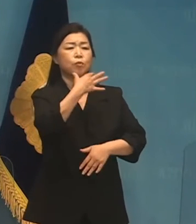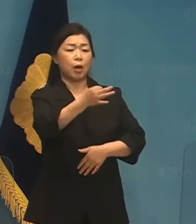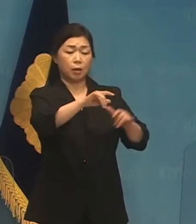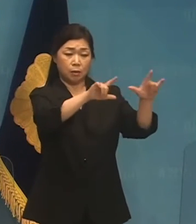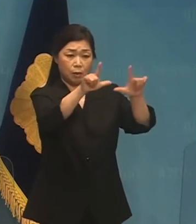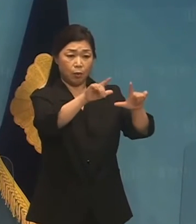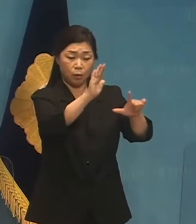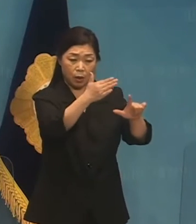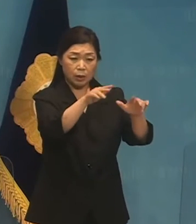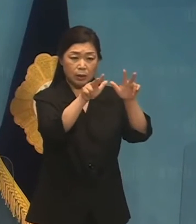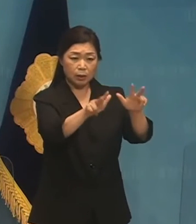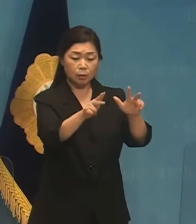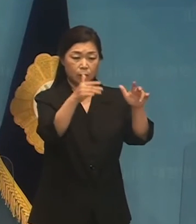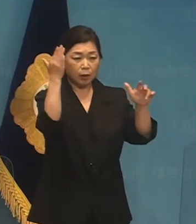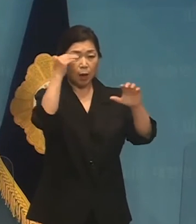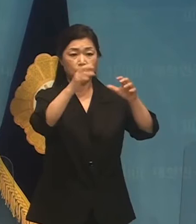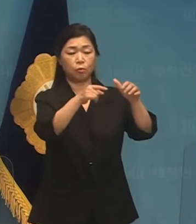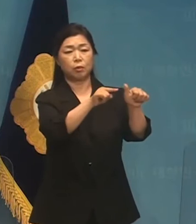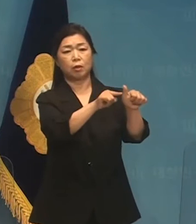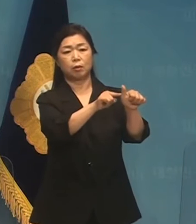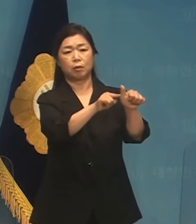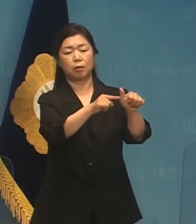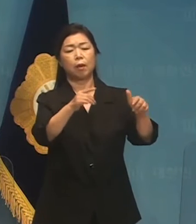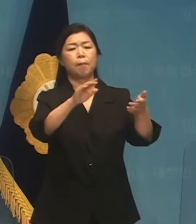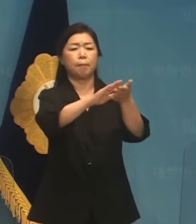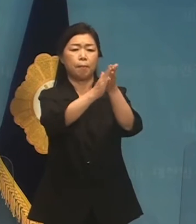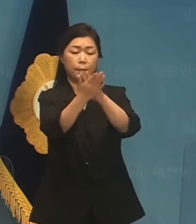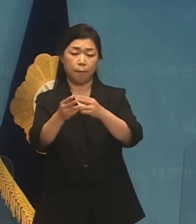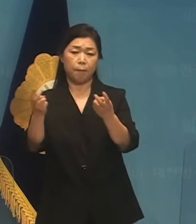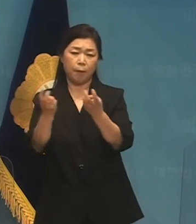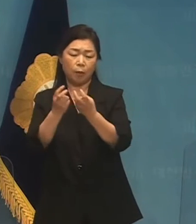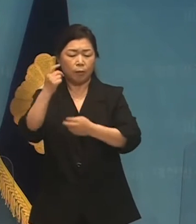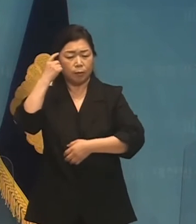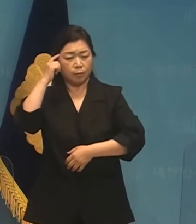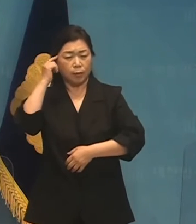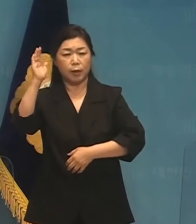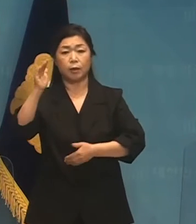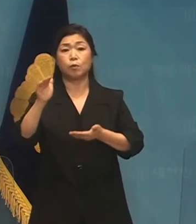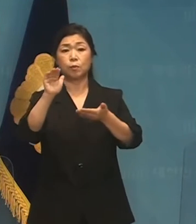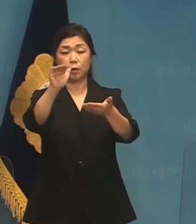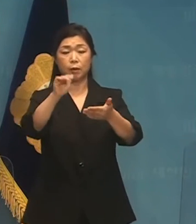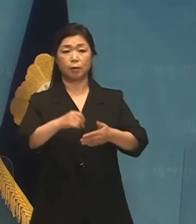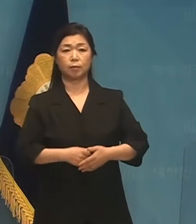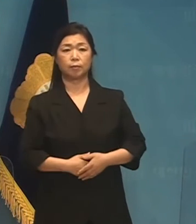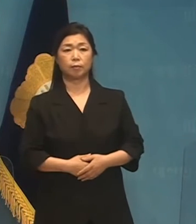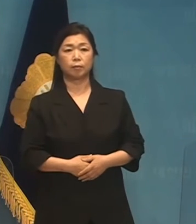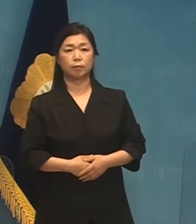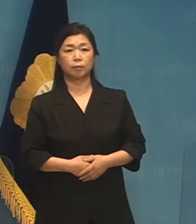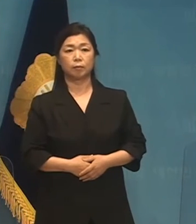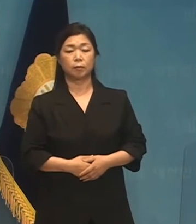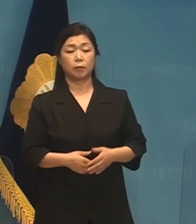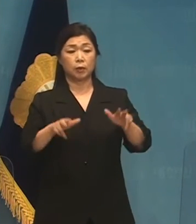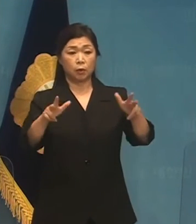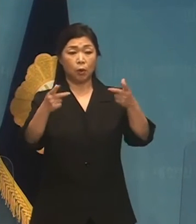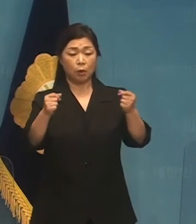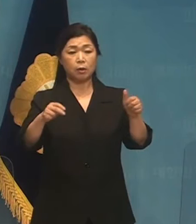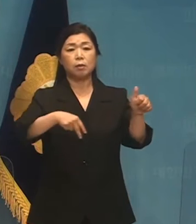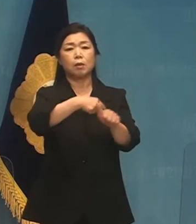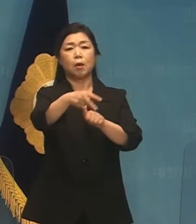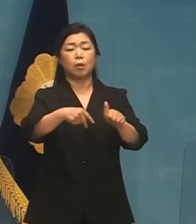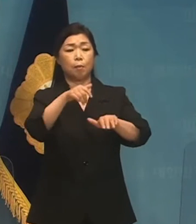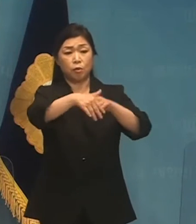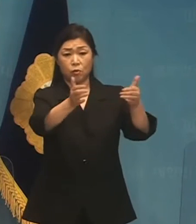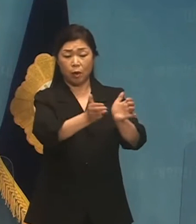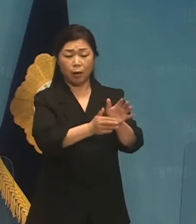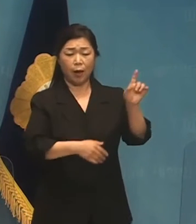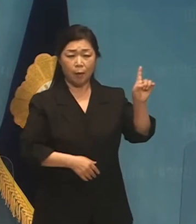되어버린 오늘 대한민국을 어떻게 바꿀 것인가를 말씀드리겠습니다. 이런 상황에서 민주당이